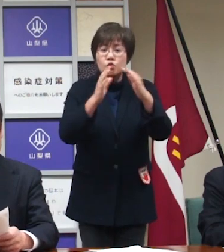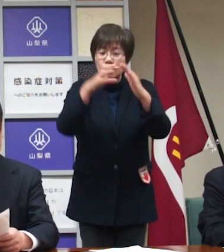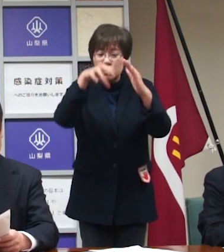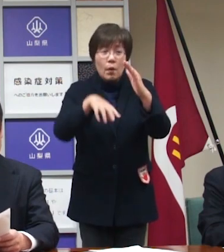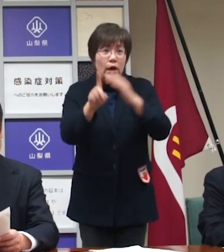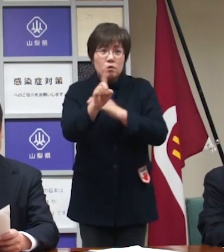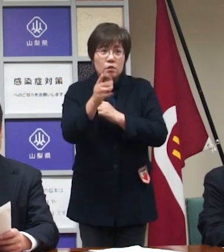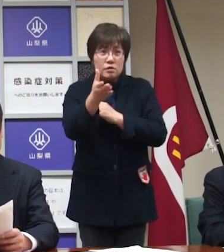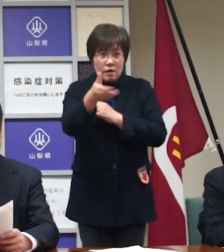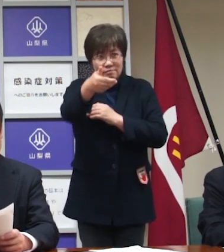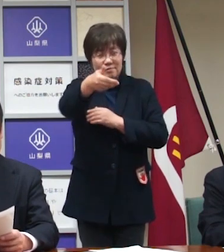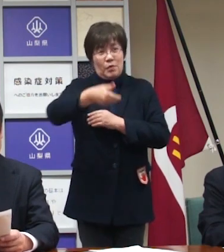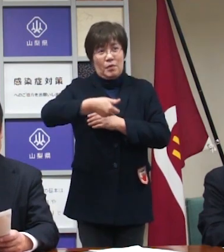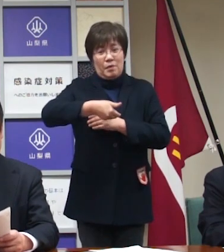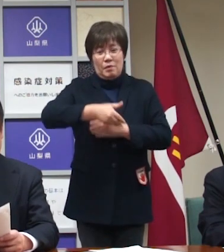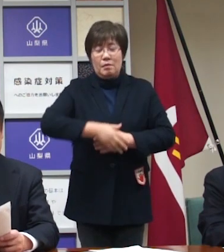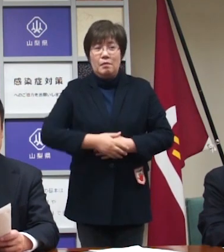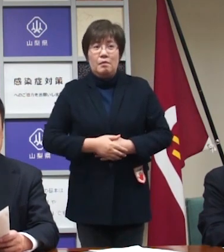村